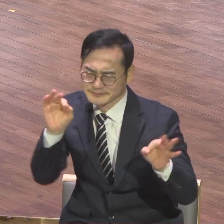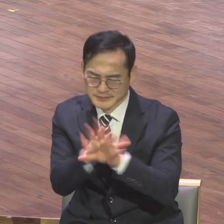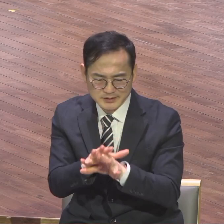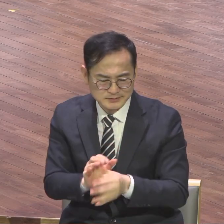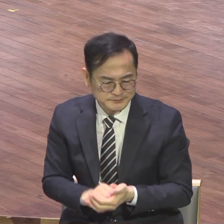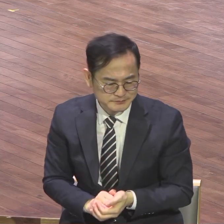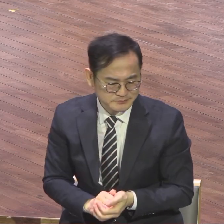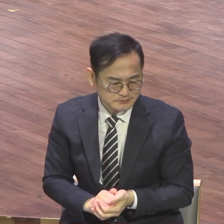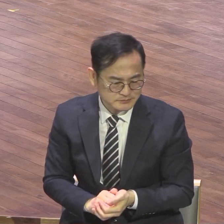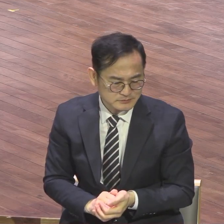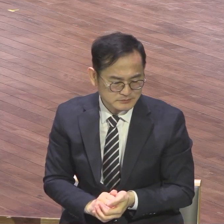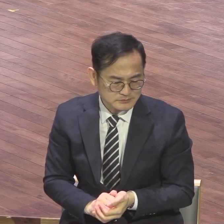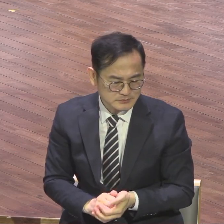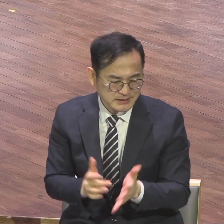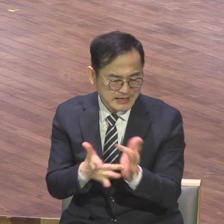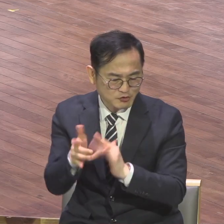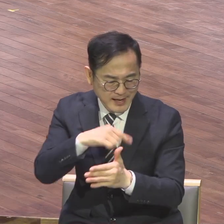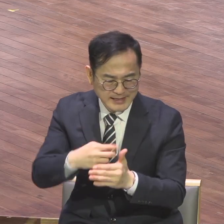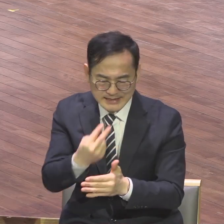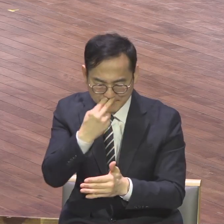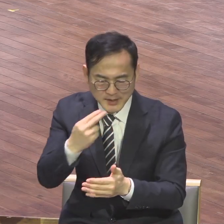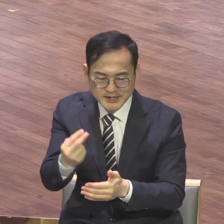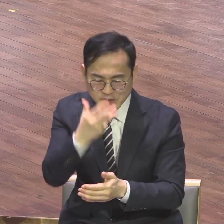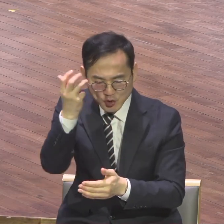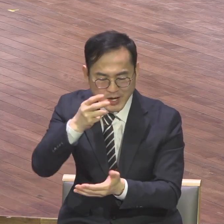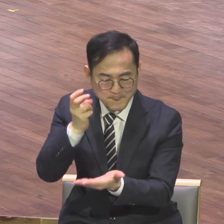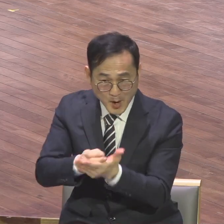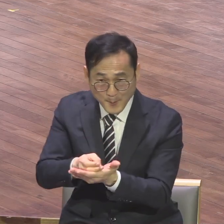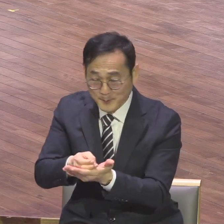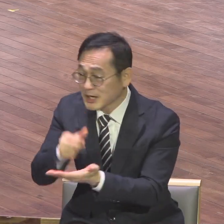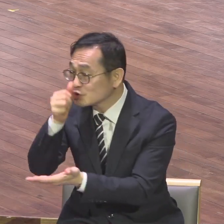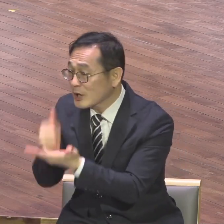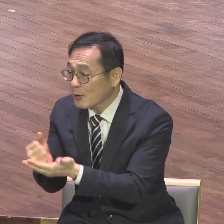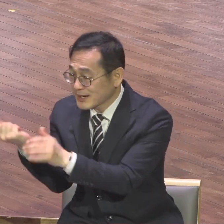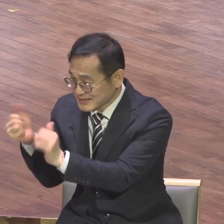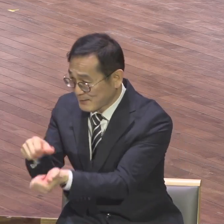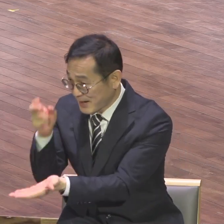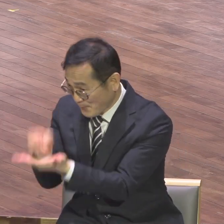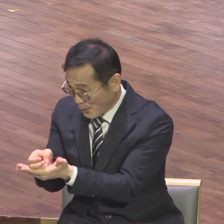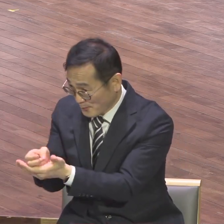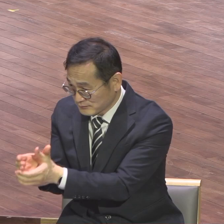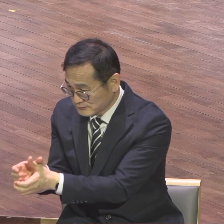있는 생명의 승리의 법이 죄와 사망의 법에서 너를 해방하셨습니다.